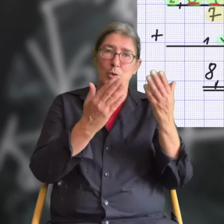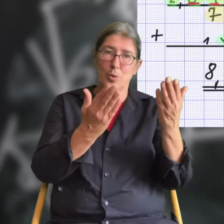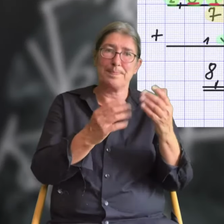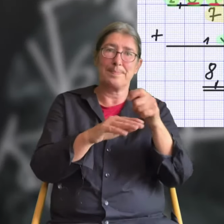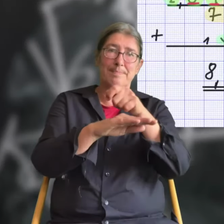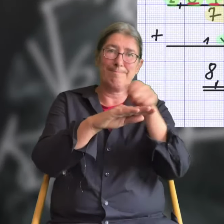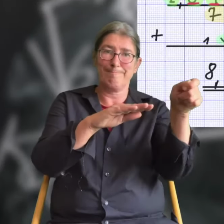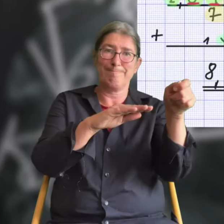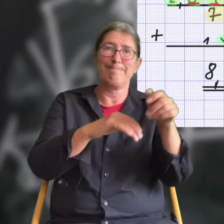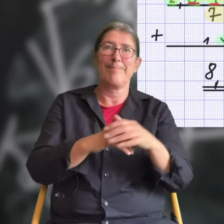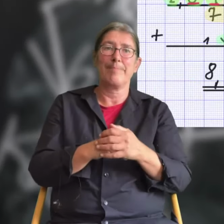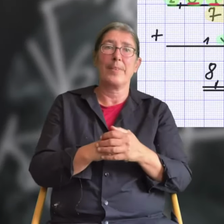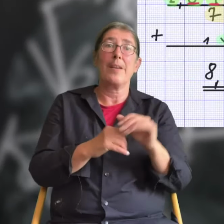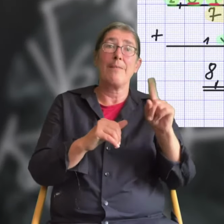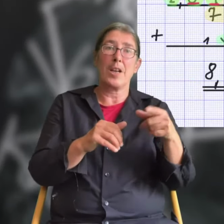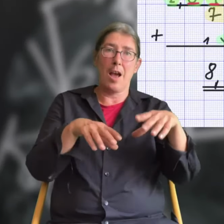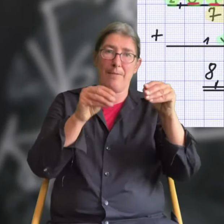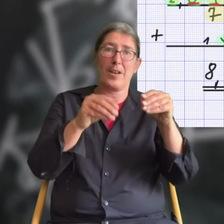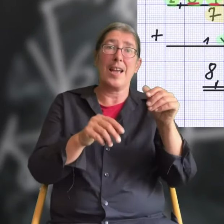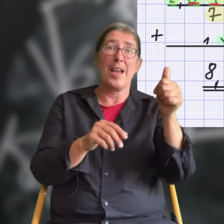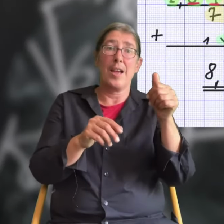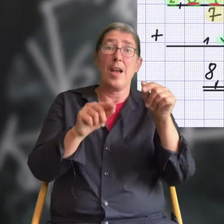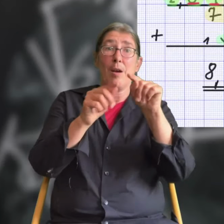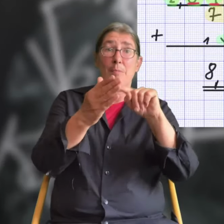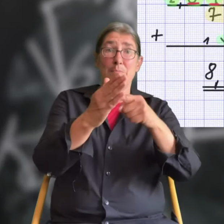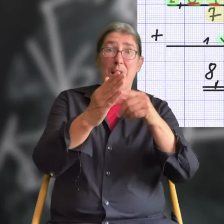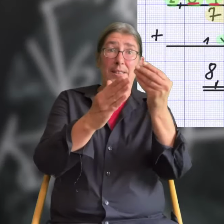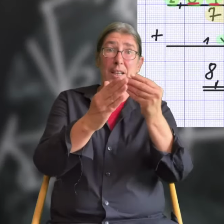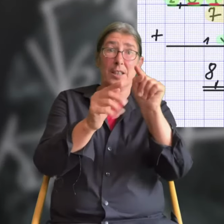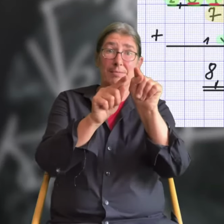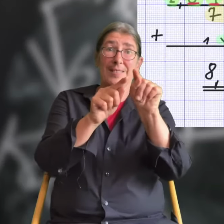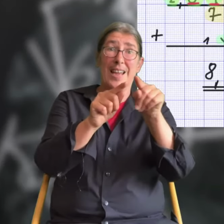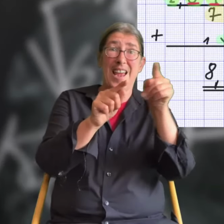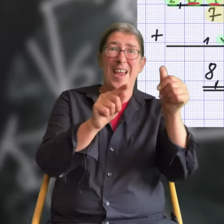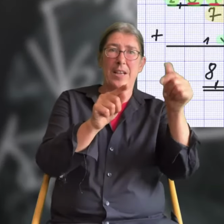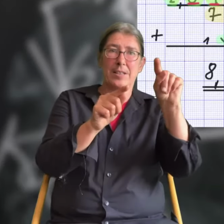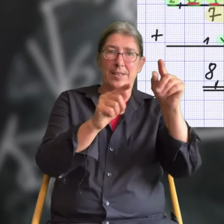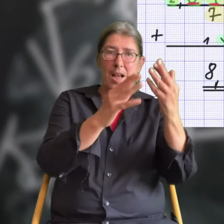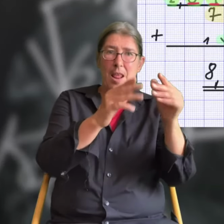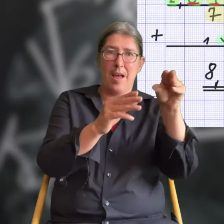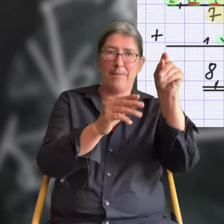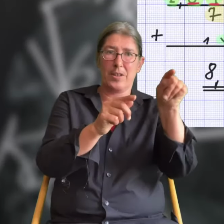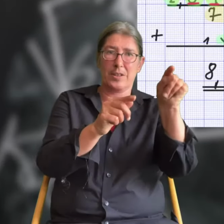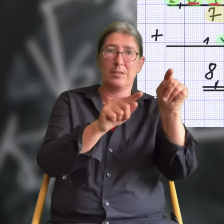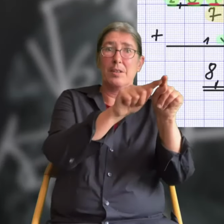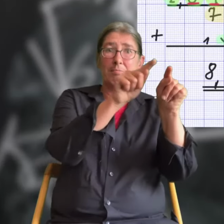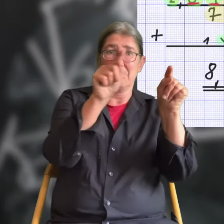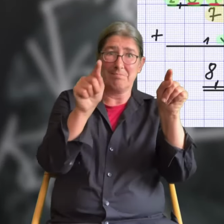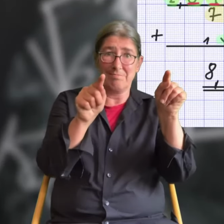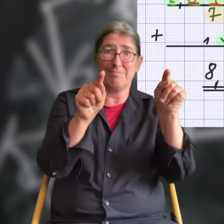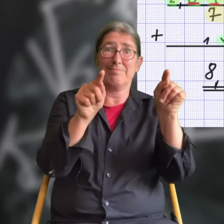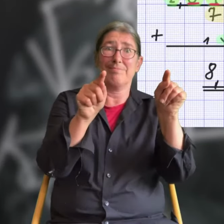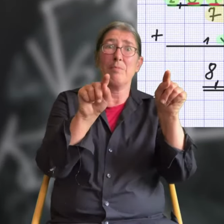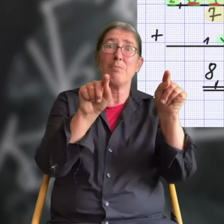So. Ich fange wieder mit der ersten Zahl hinter dem Multiplikationszeichen an und multipliziere diese Zahl